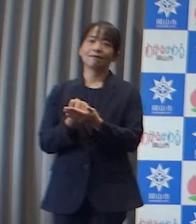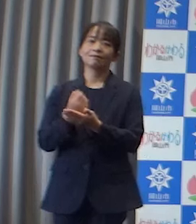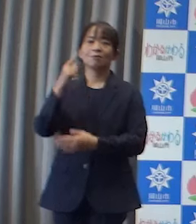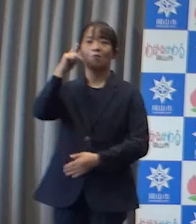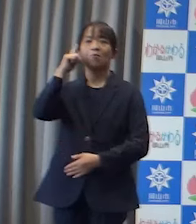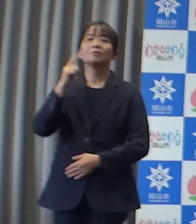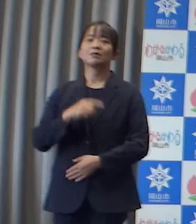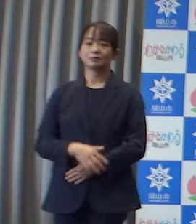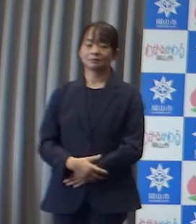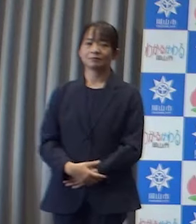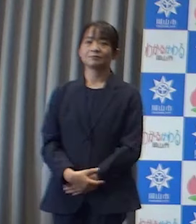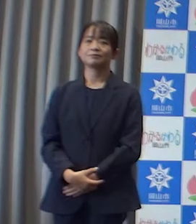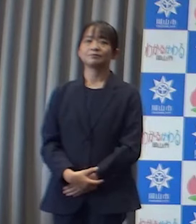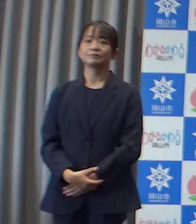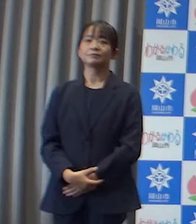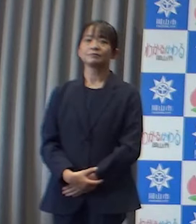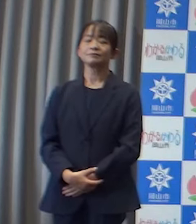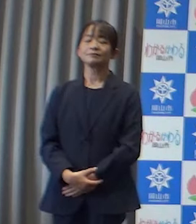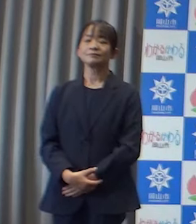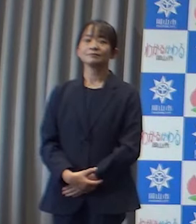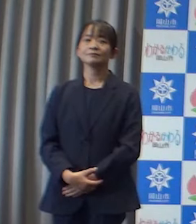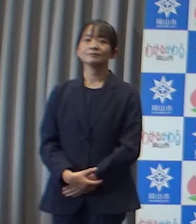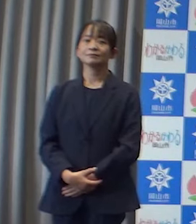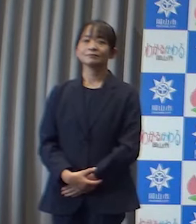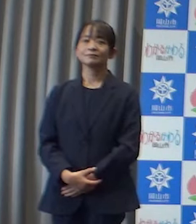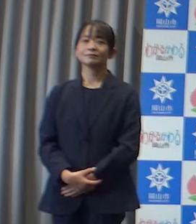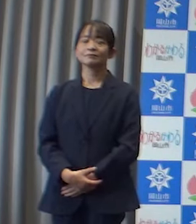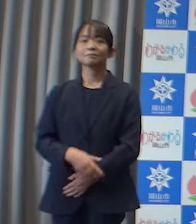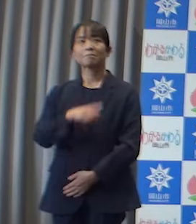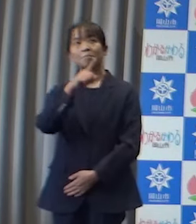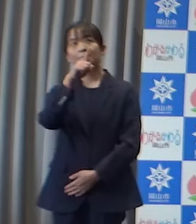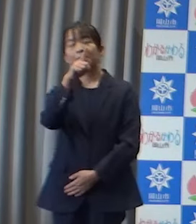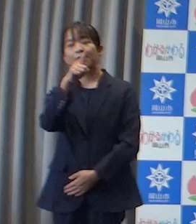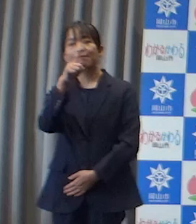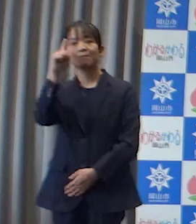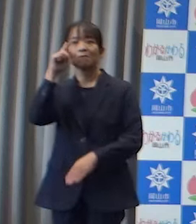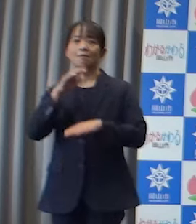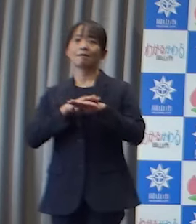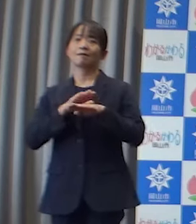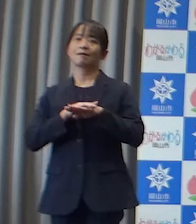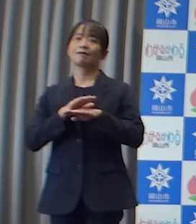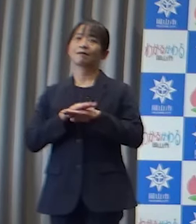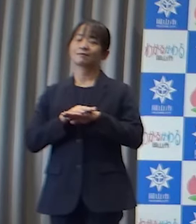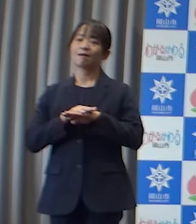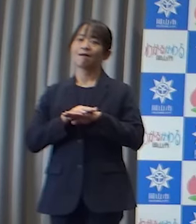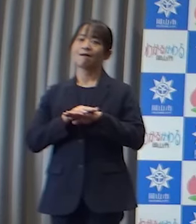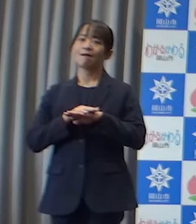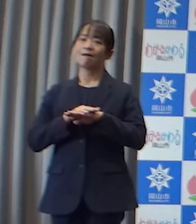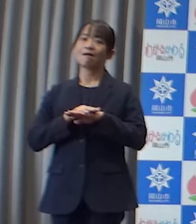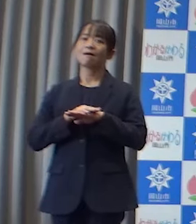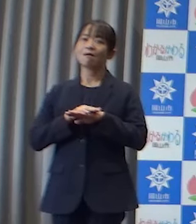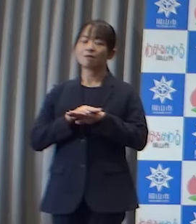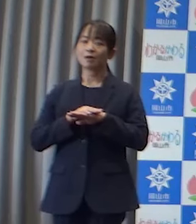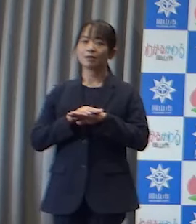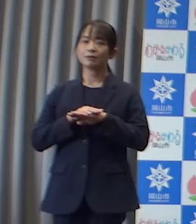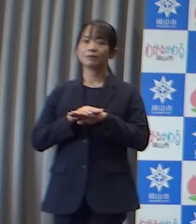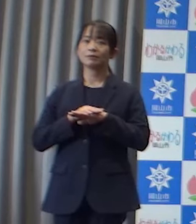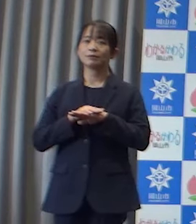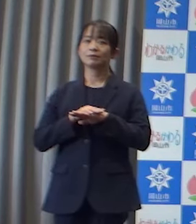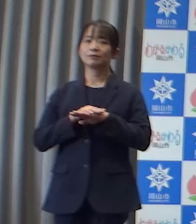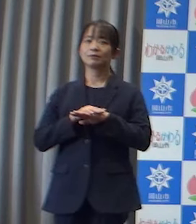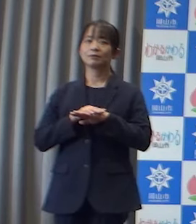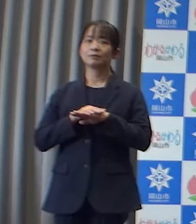したがって、まあ、県側の意図はなぜその時に会